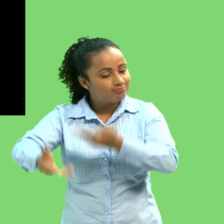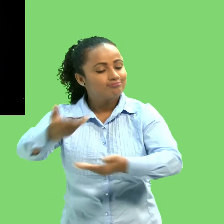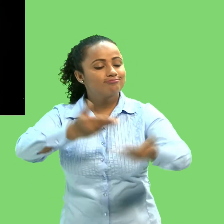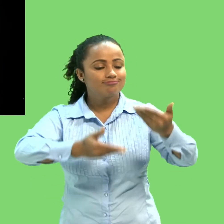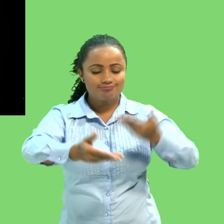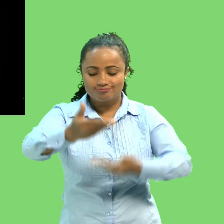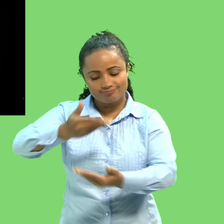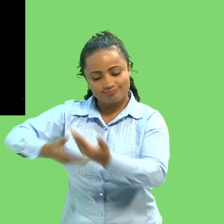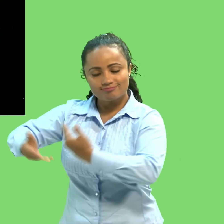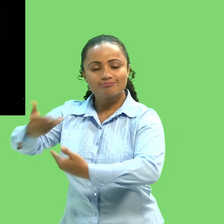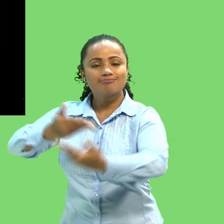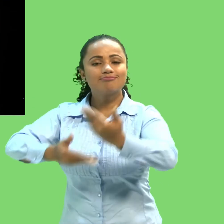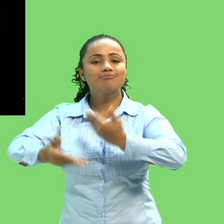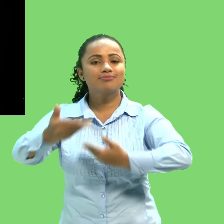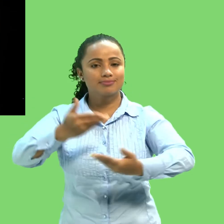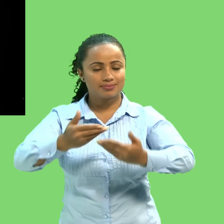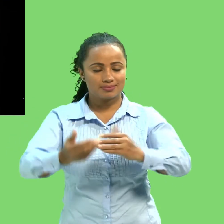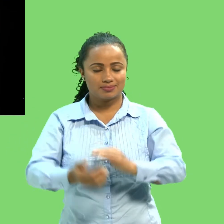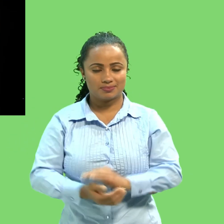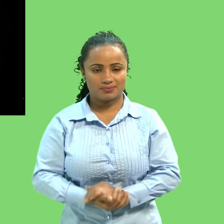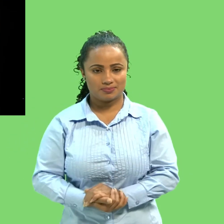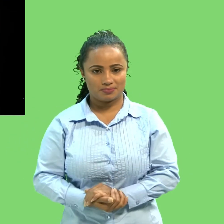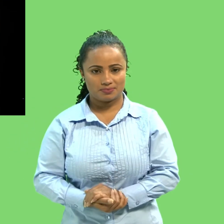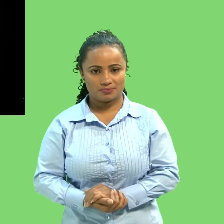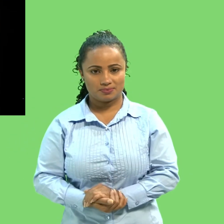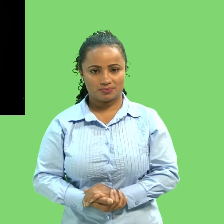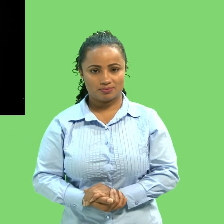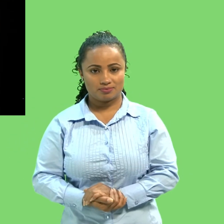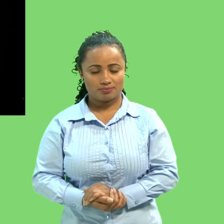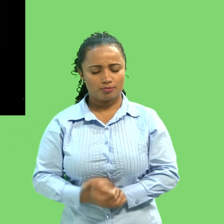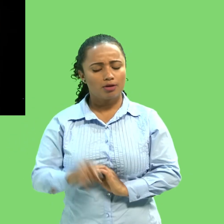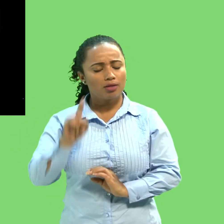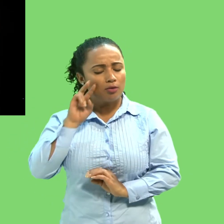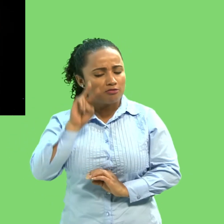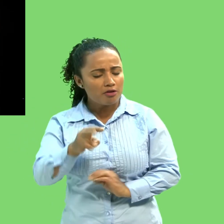Que gera para a gente o quê? O próprio conhecimento.